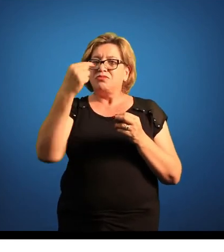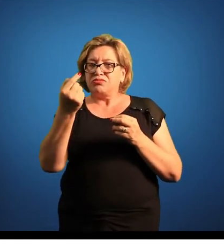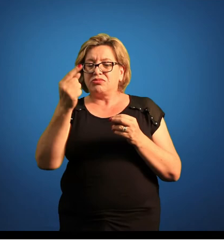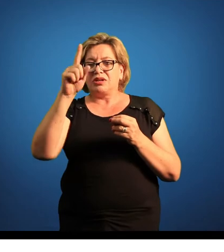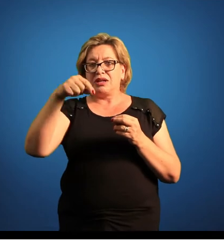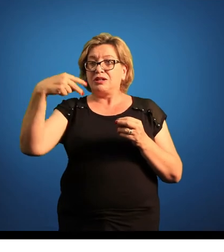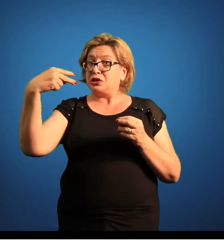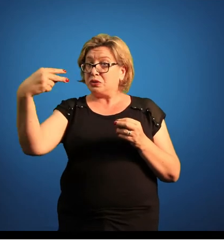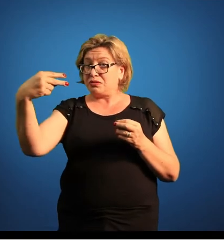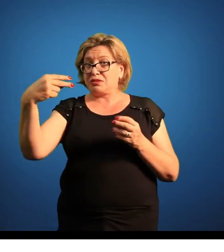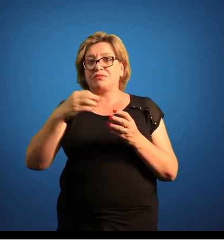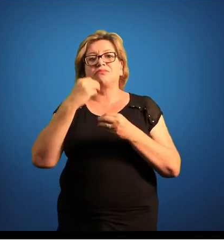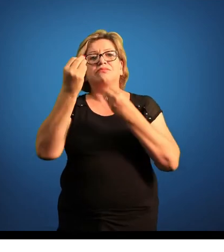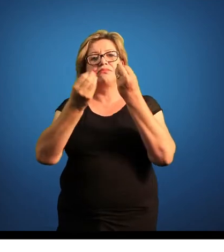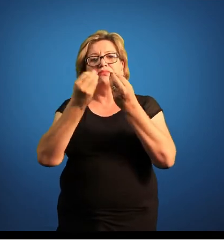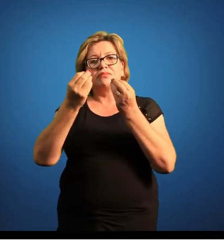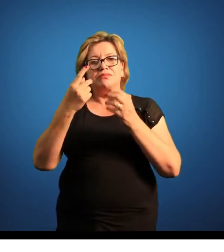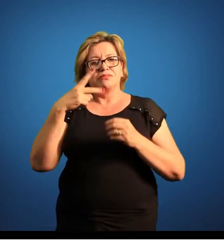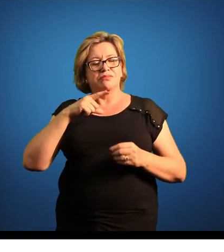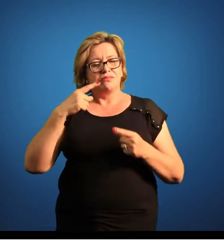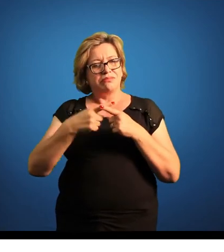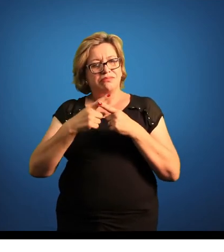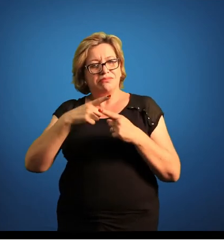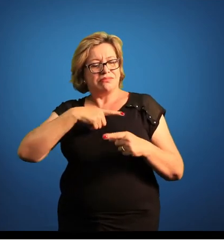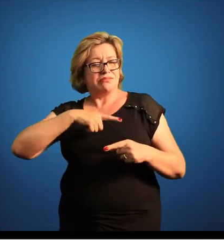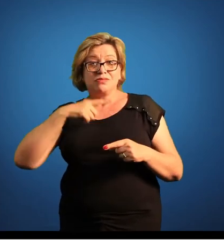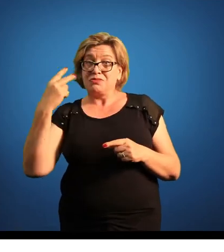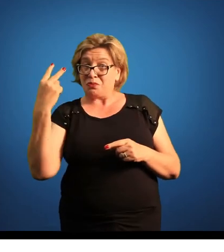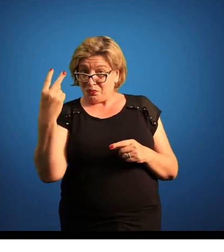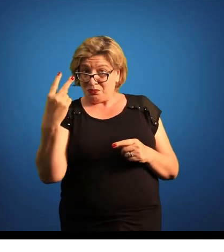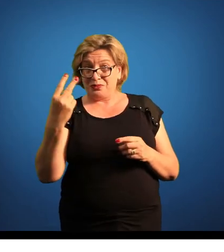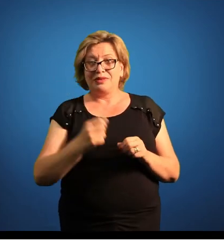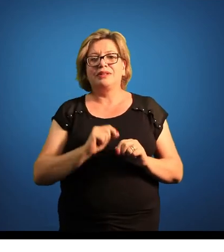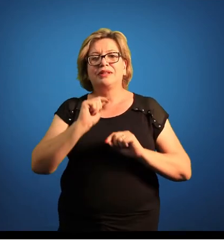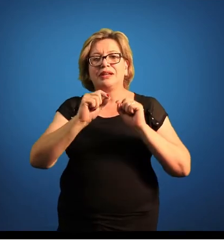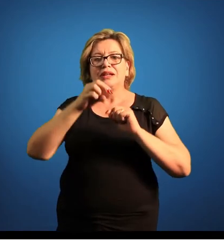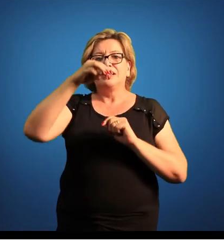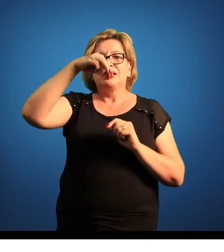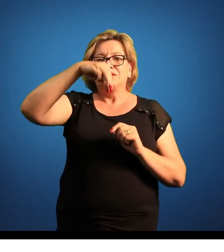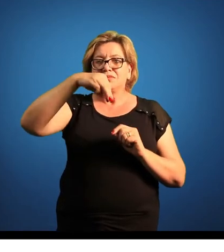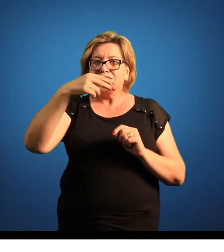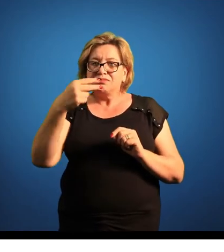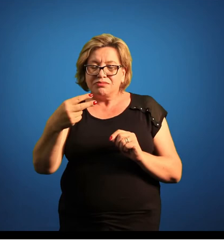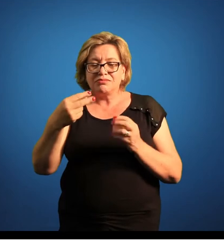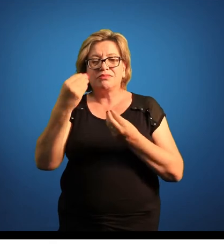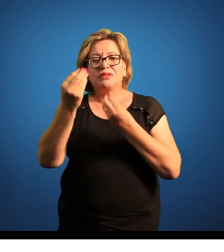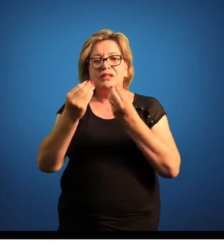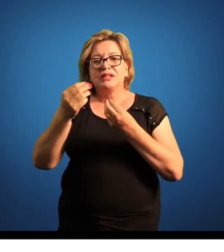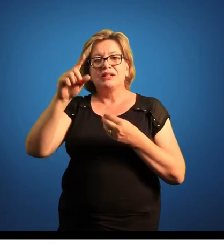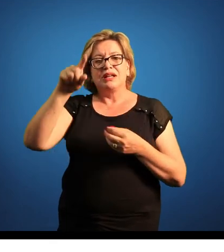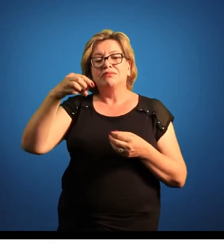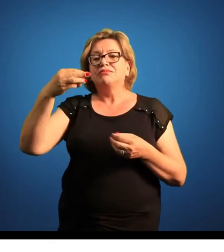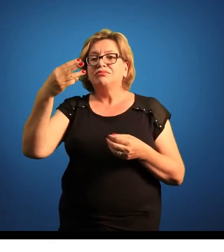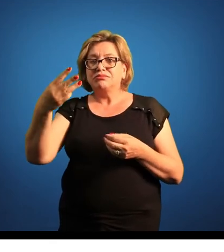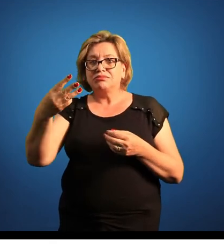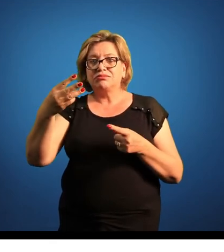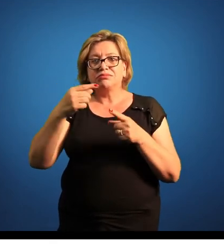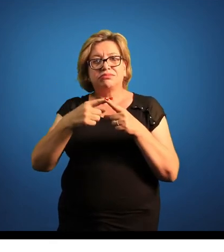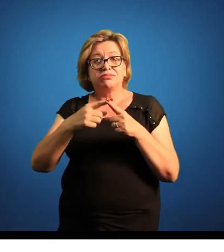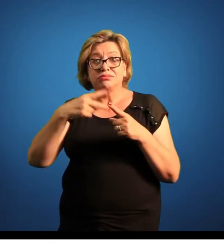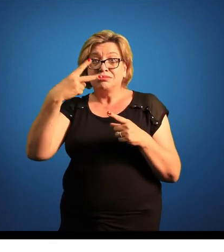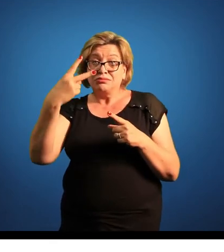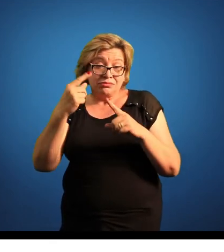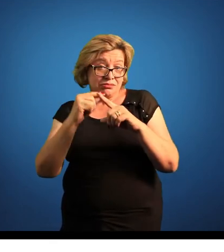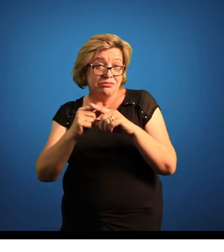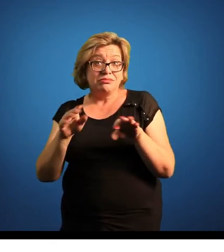2, né? Ele aparece duas vezes. Quem é a nossa segunda moda? O número 3. Os dois